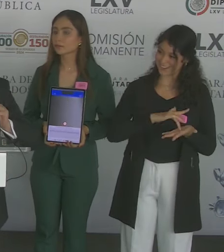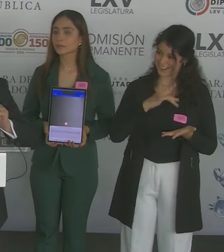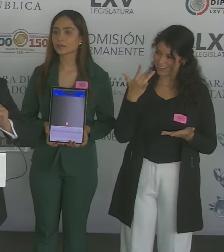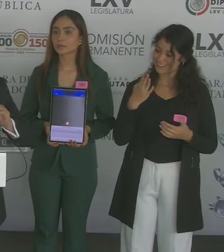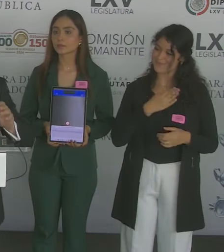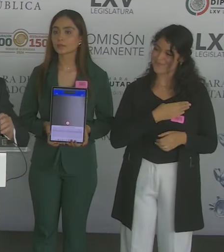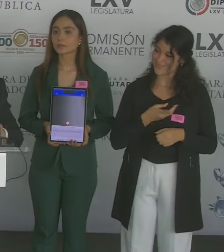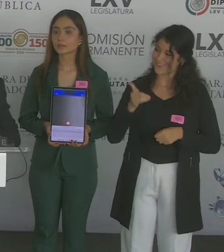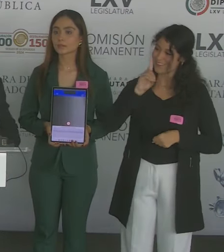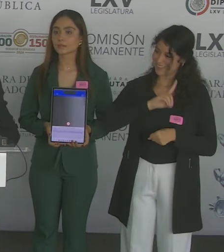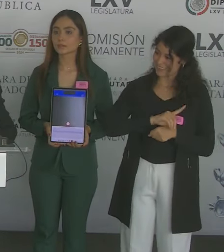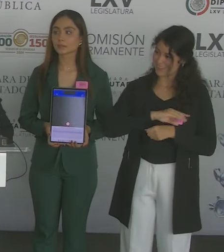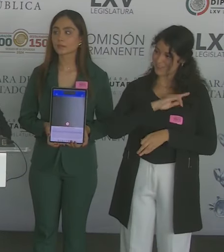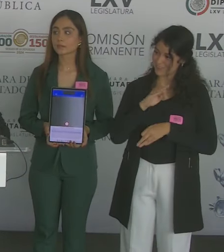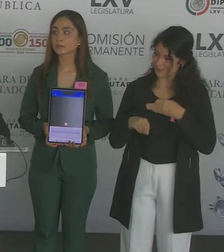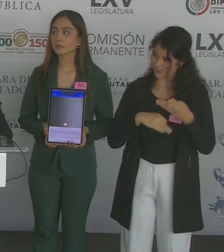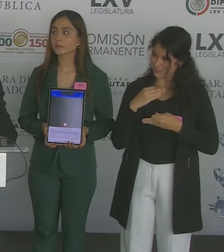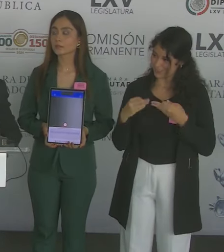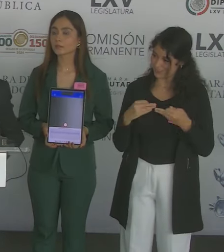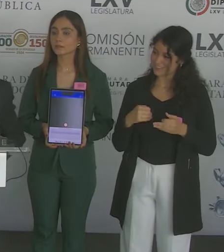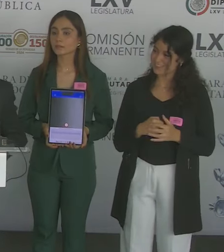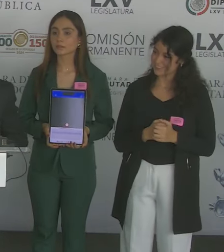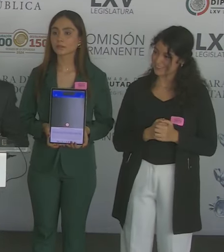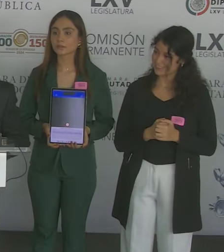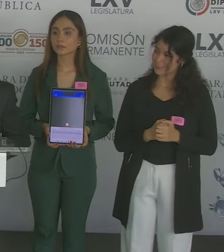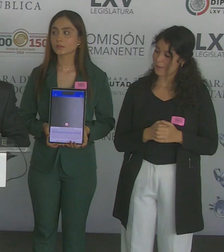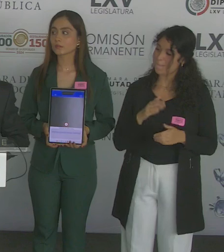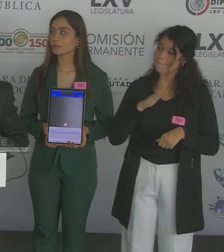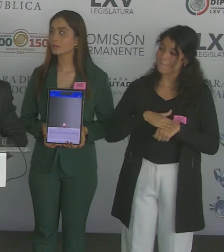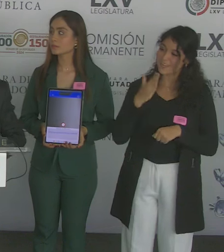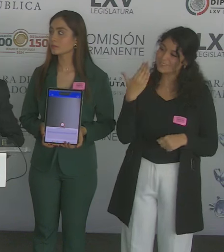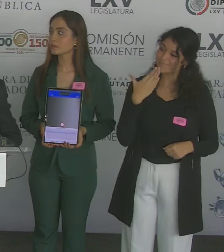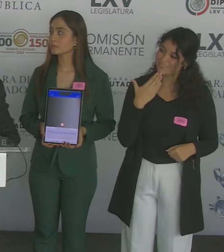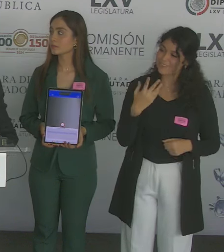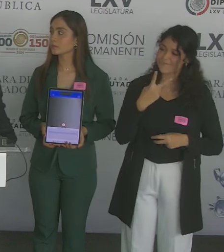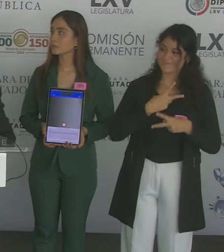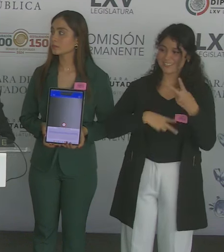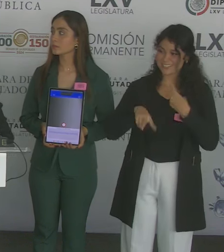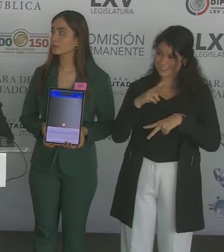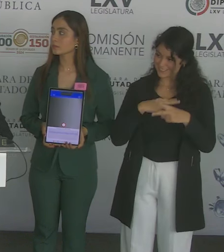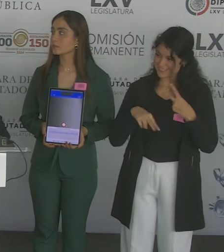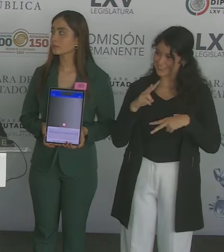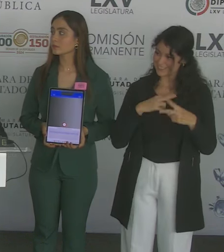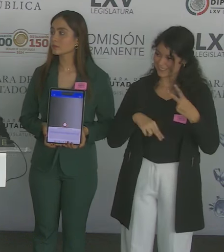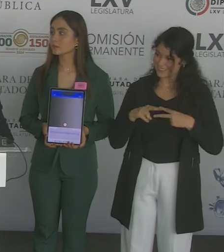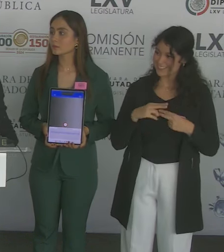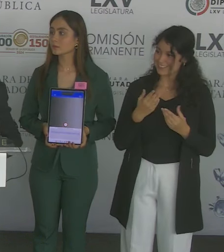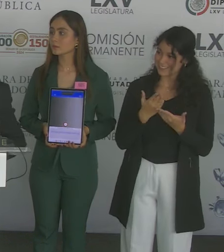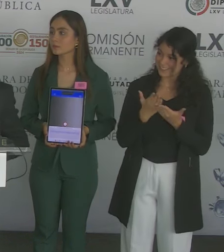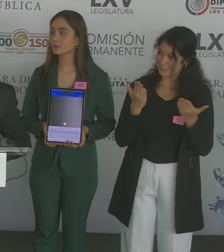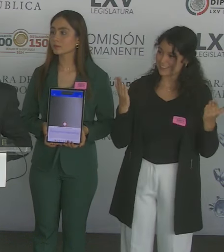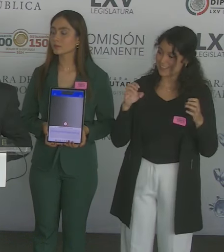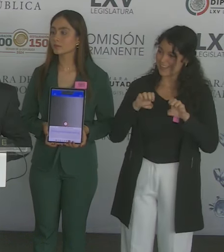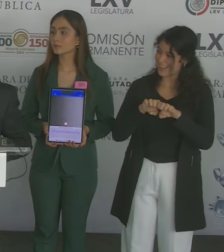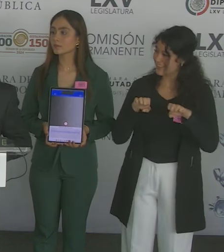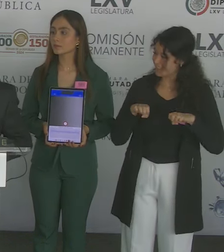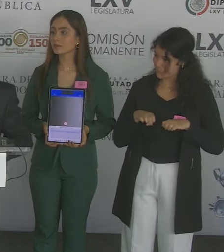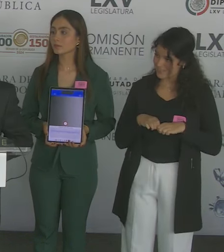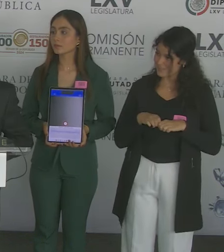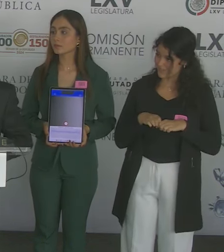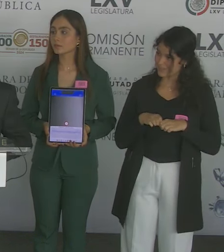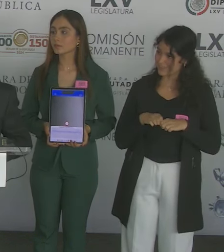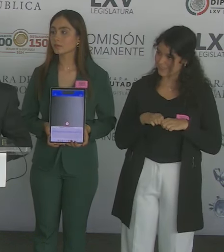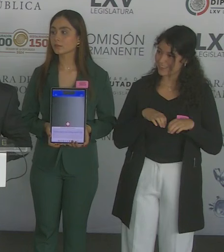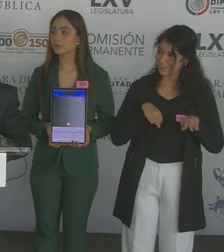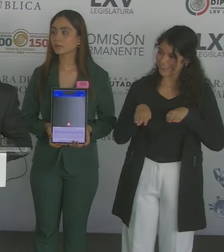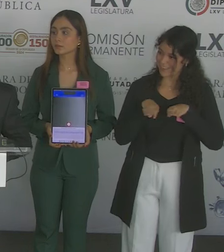todos le damos la más cordial bienvenida a este equipo de trabajo y por supuesto